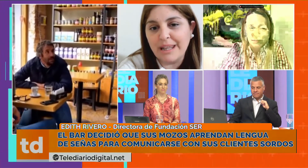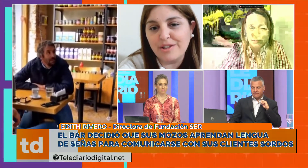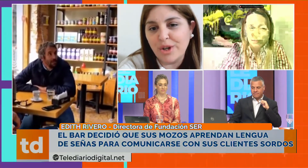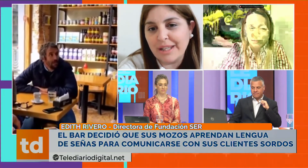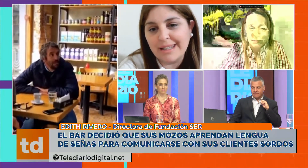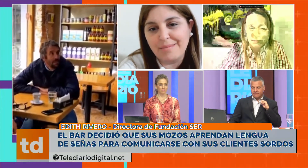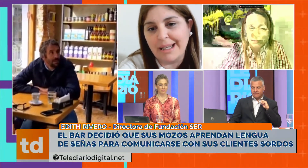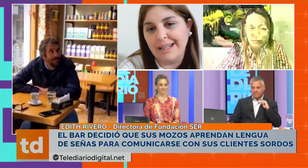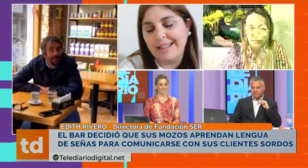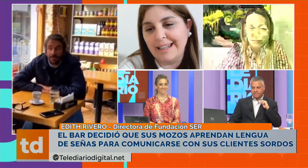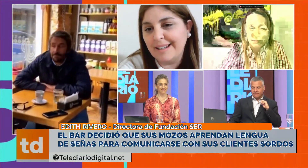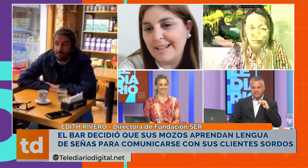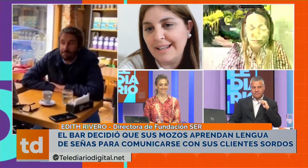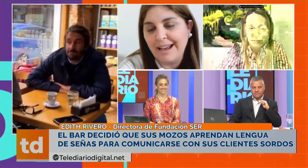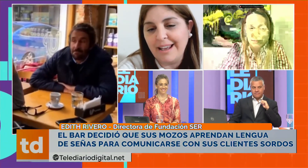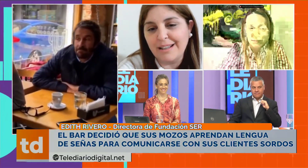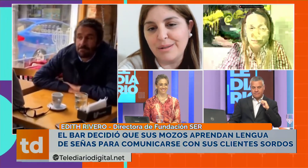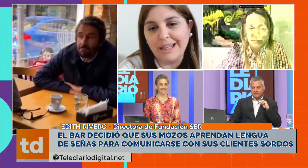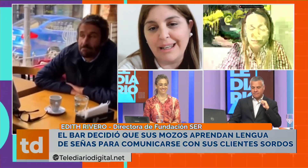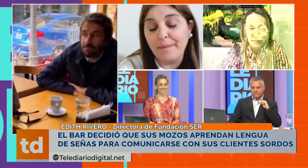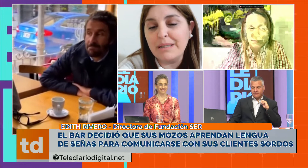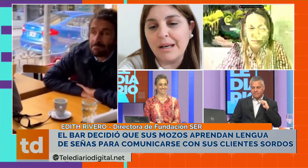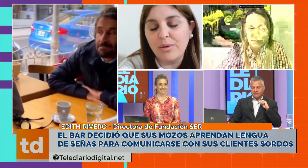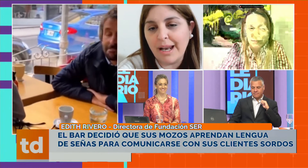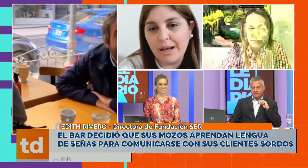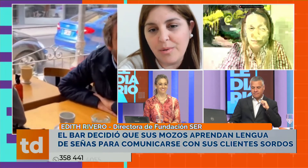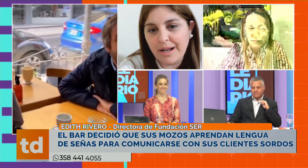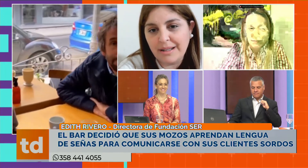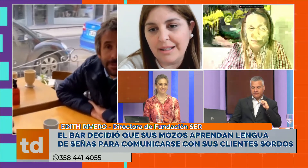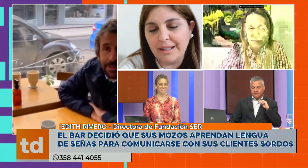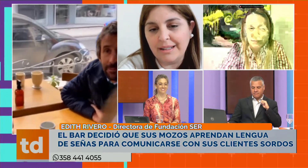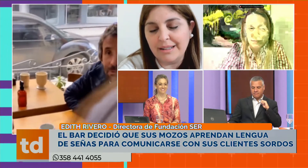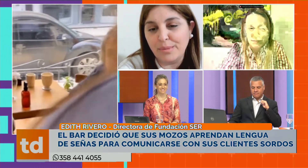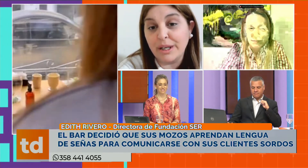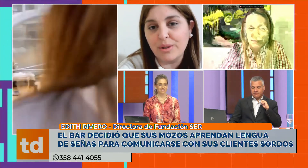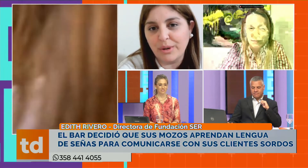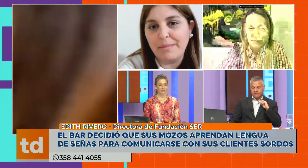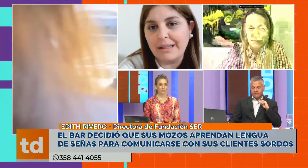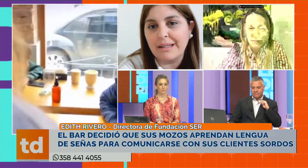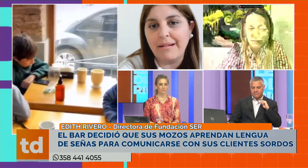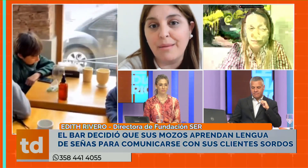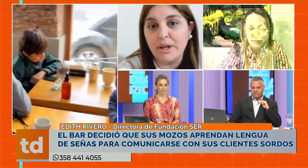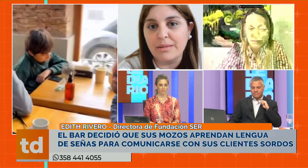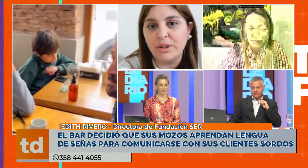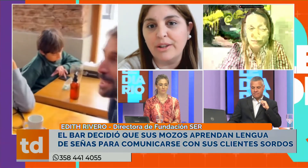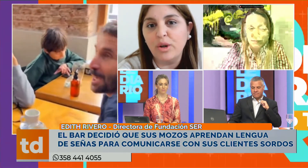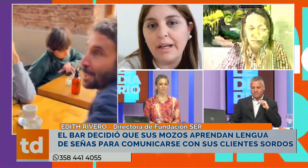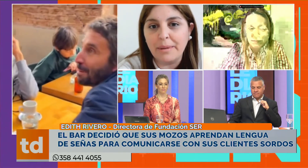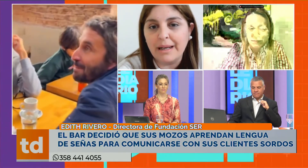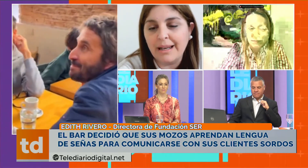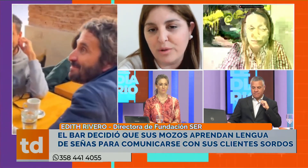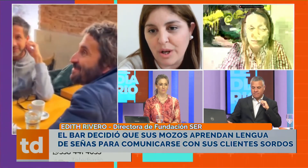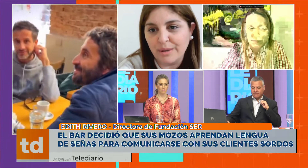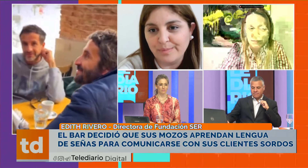la comunidad sorda, así que imaginate que es mi segunda lengua y por eso justamente trabajamos y hacemos tanto